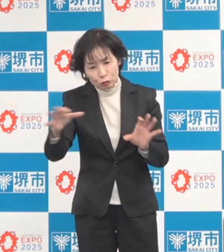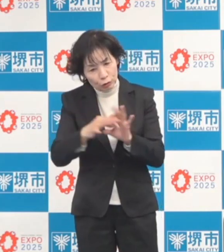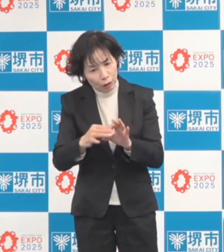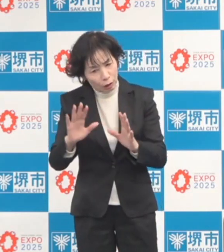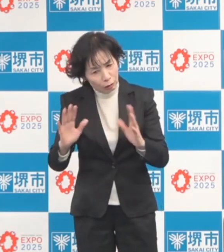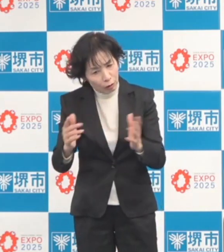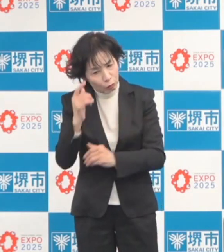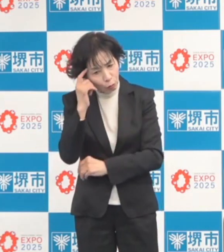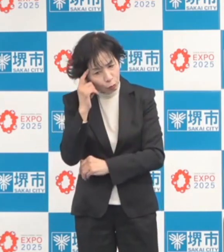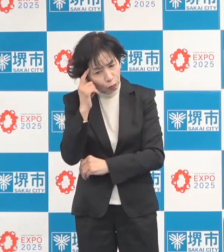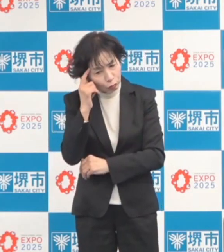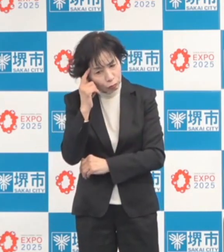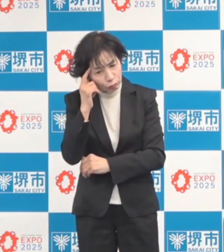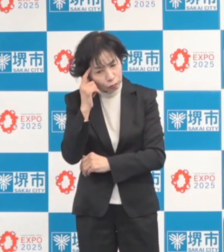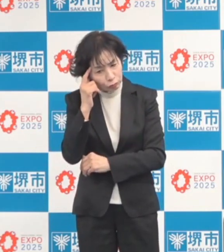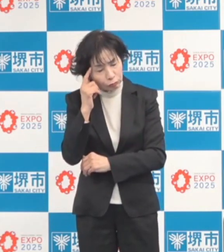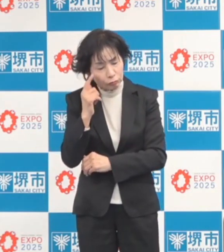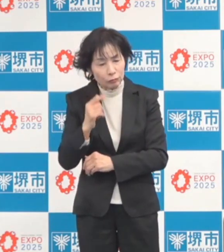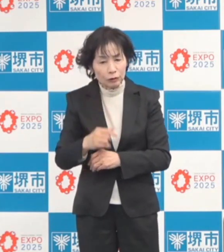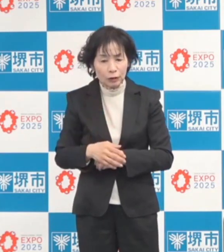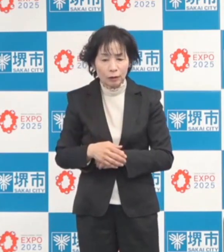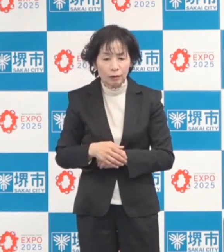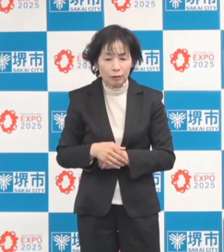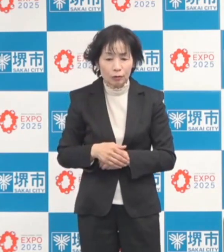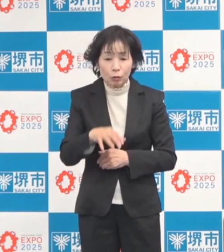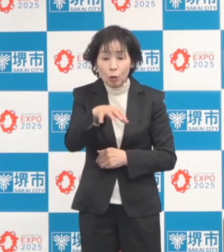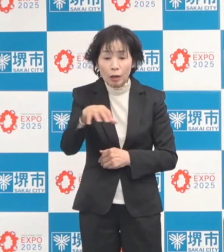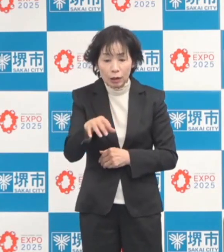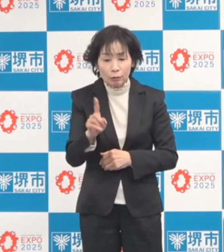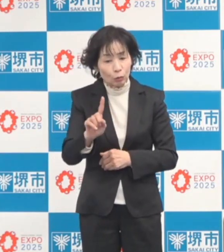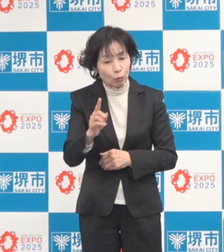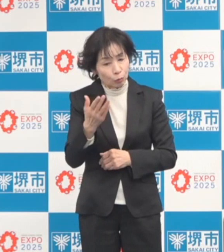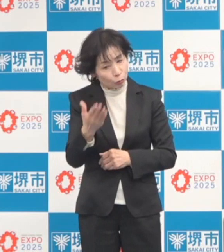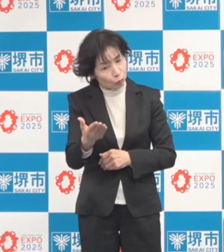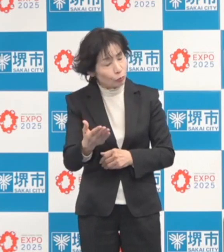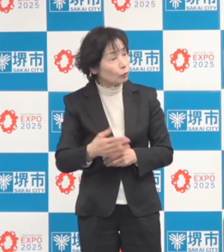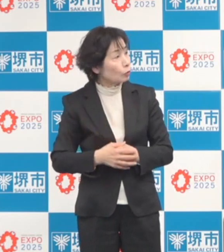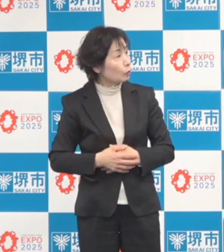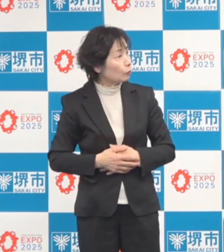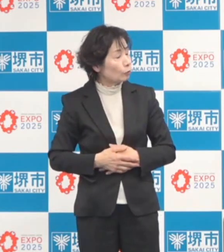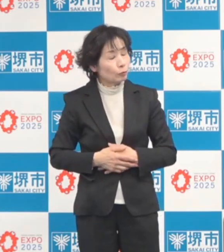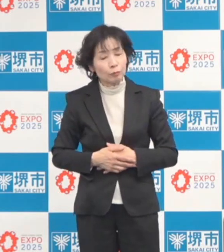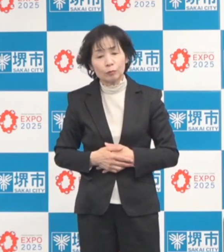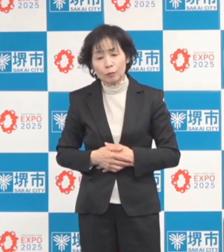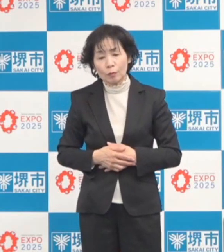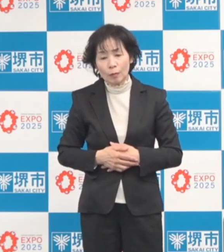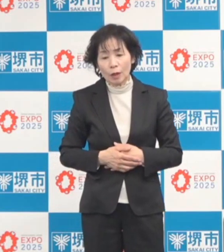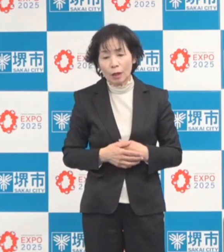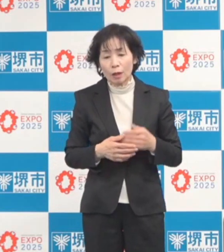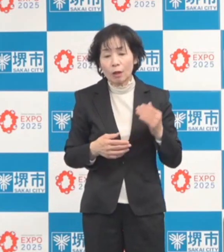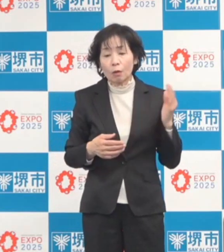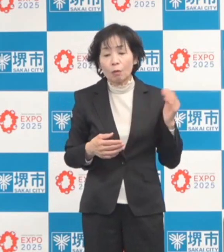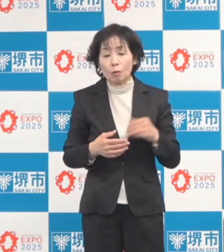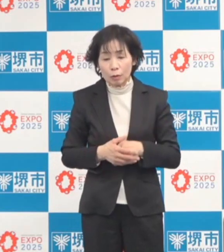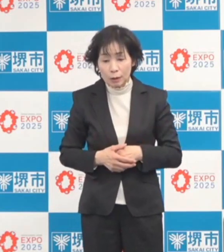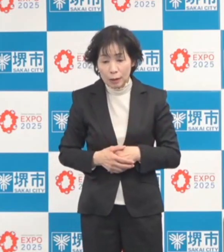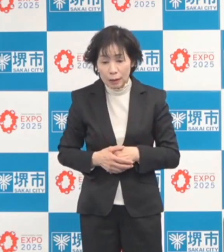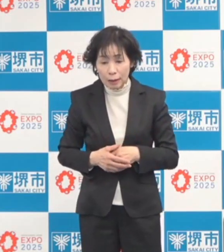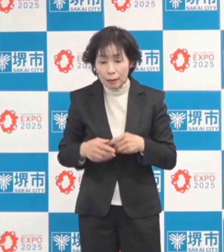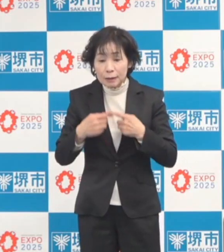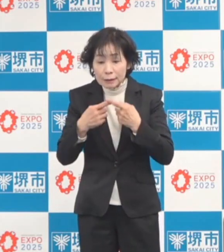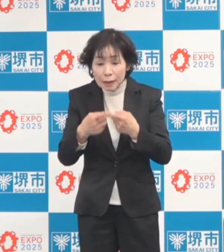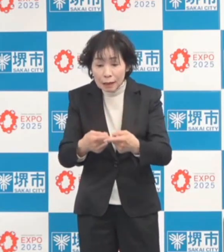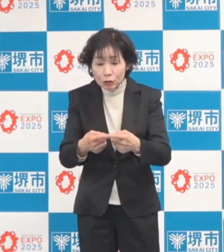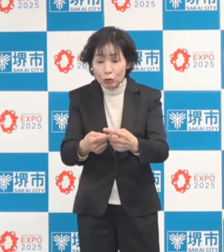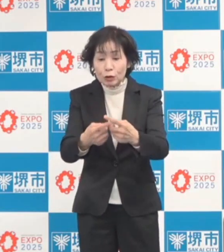なっていう気がしたんですけど、その点は どうでしょう。 これはでも歳出歳入に